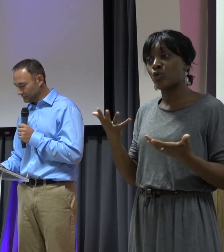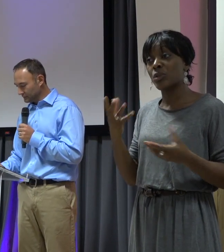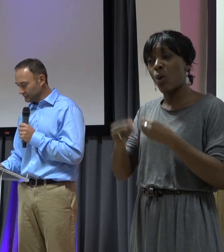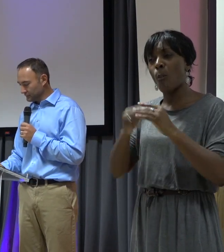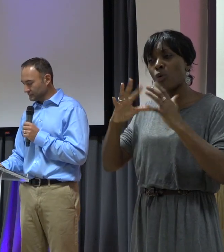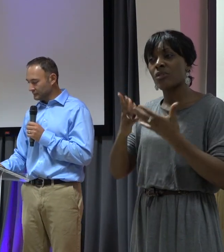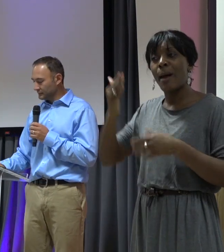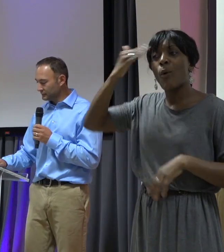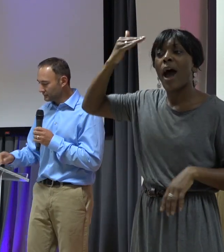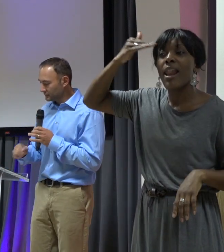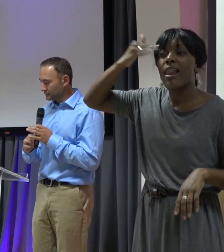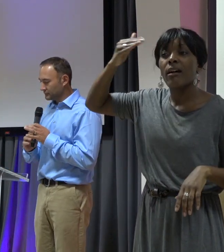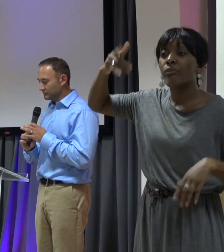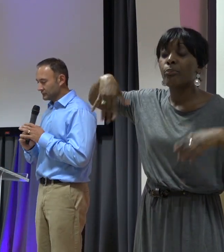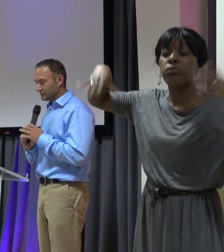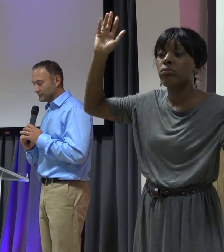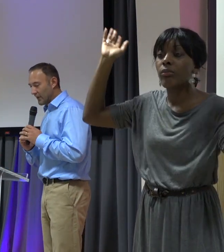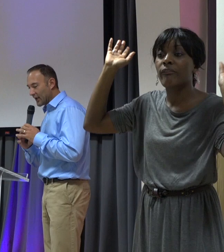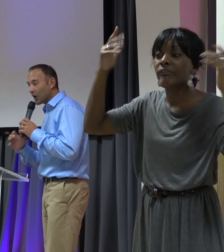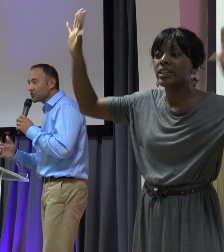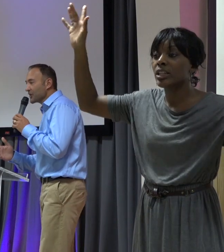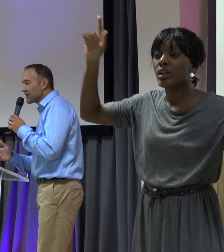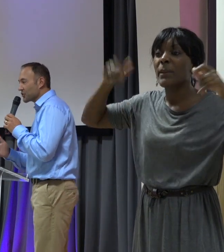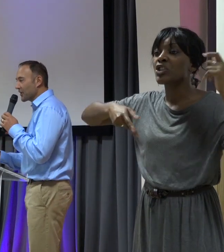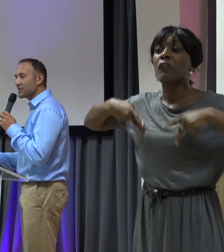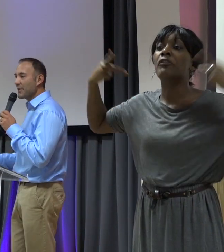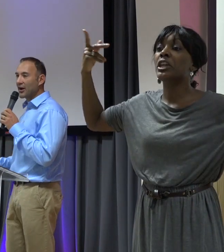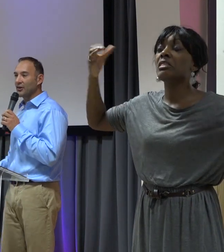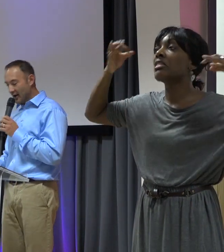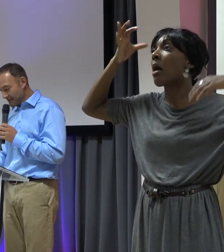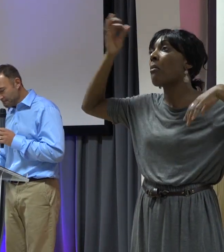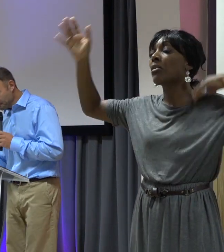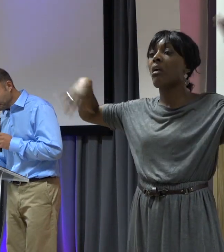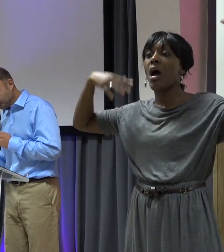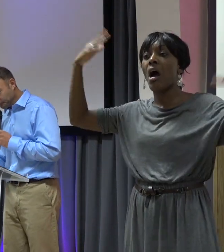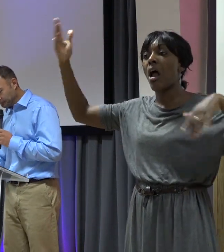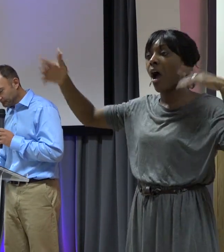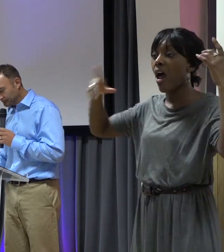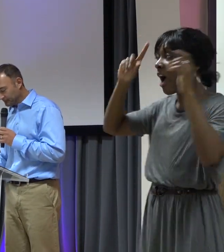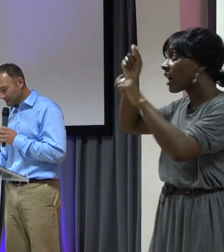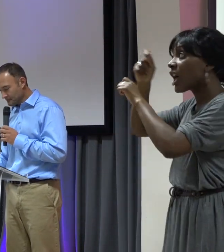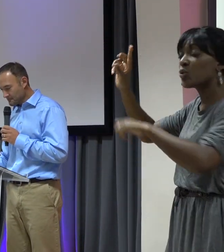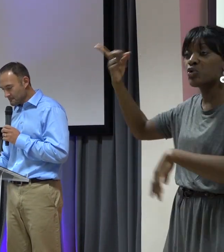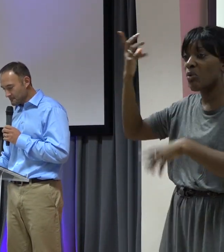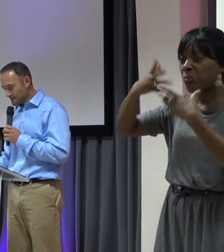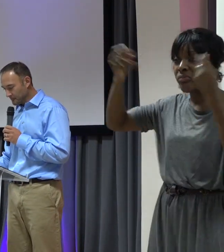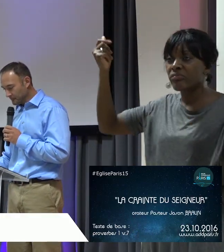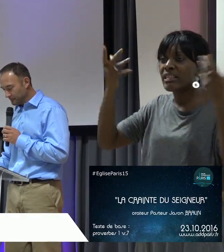la morale est vraiment écrasée. And a culture that is turning its back on God. Et dans une culture